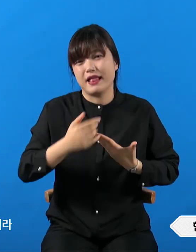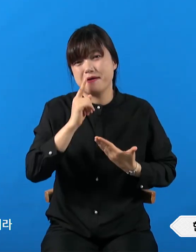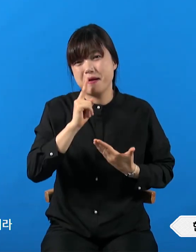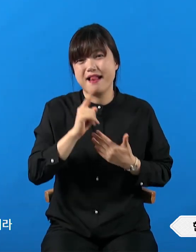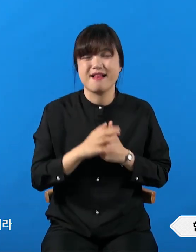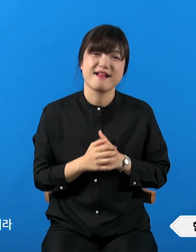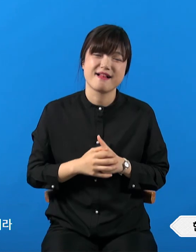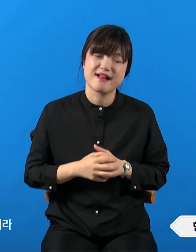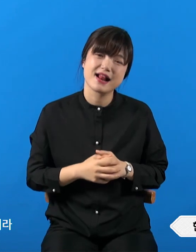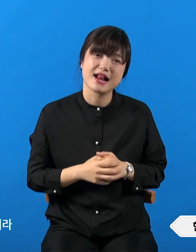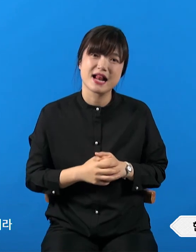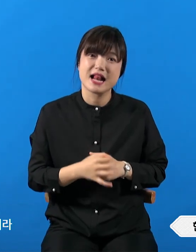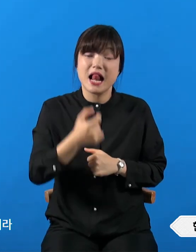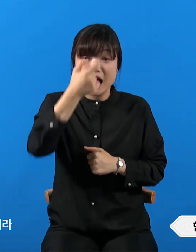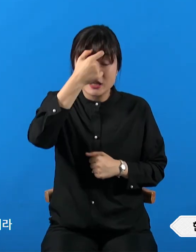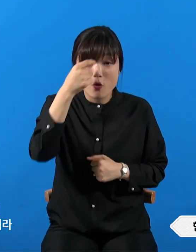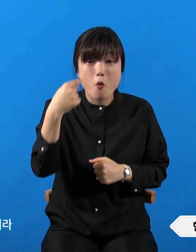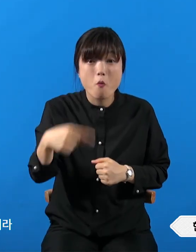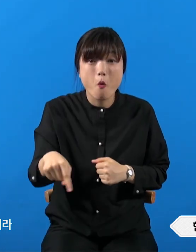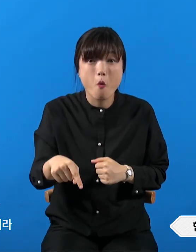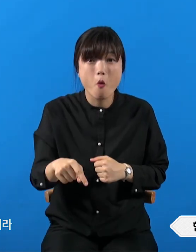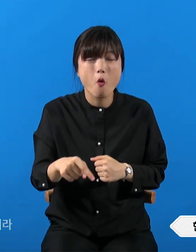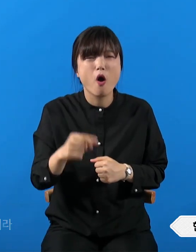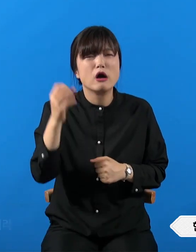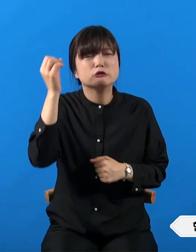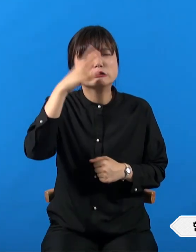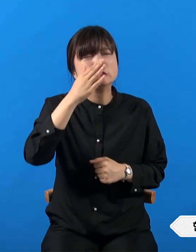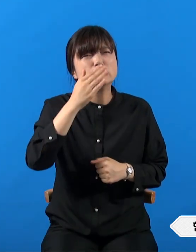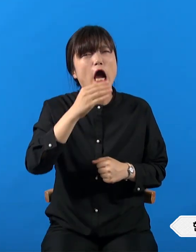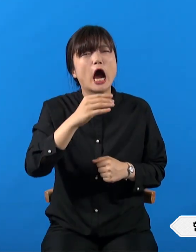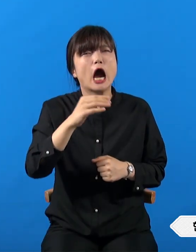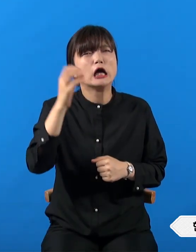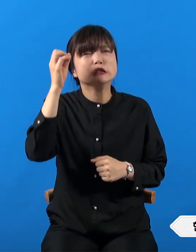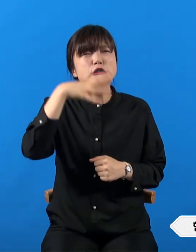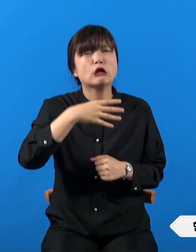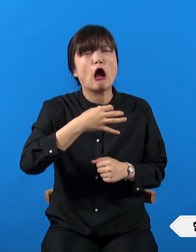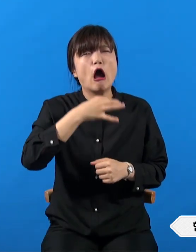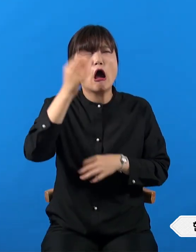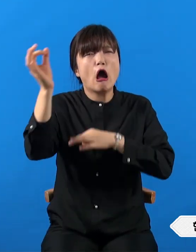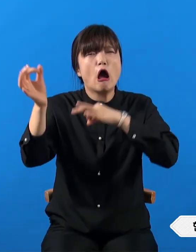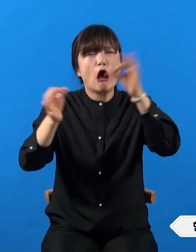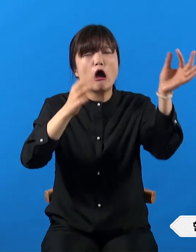말씀이죠. 기도는 결코 허공을 가르는 메아리가